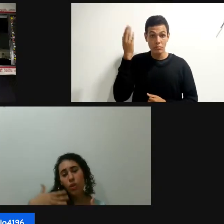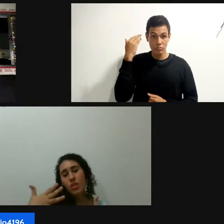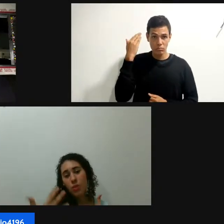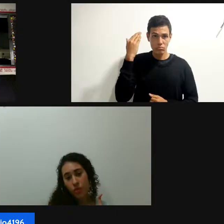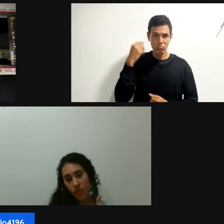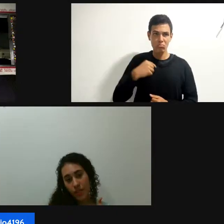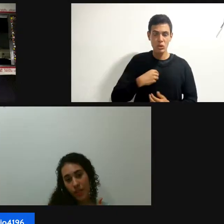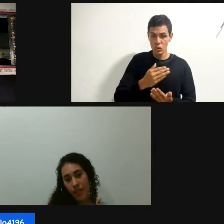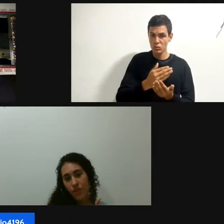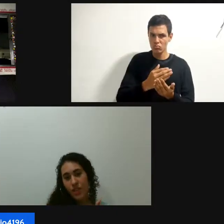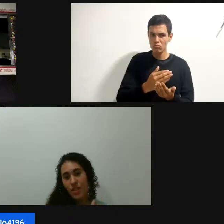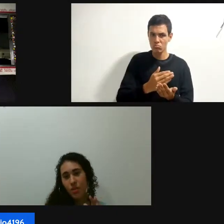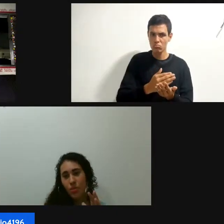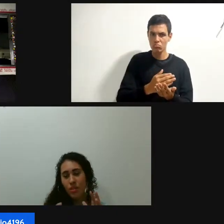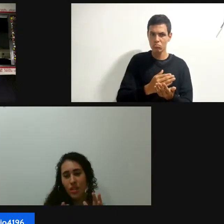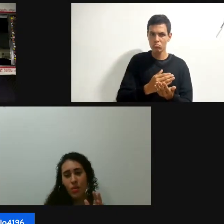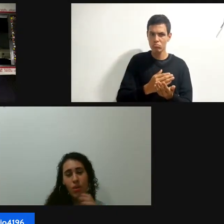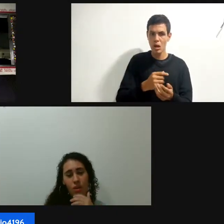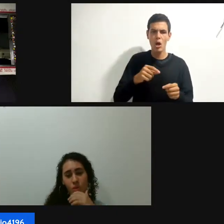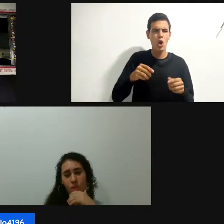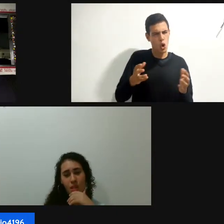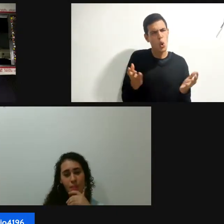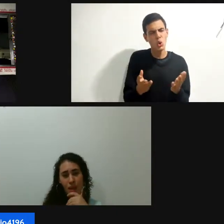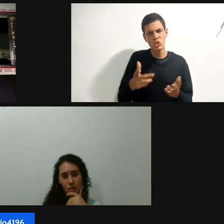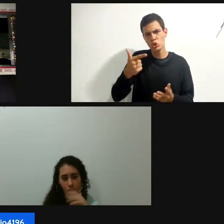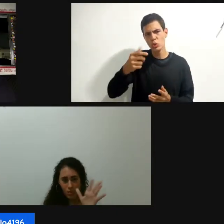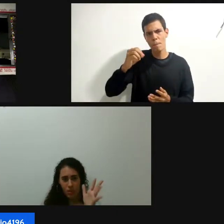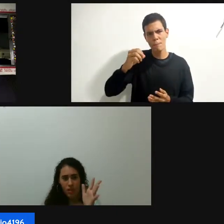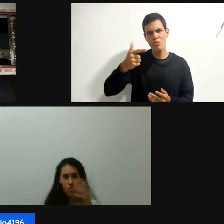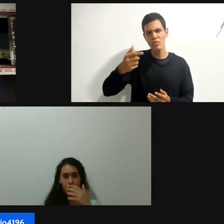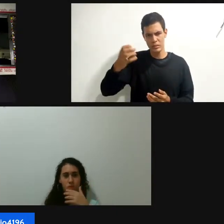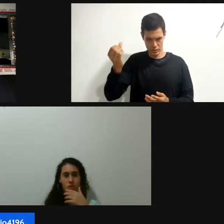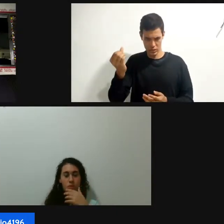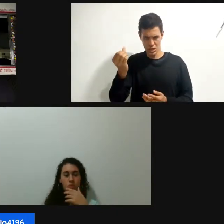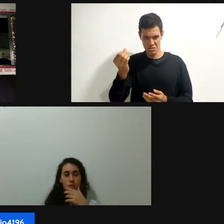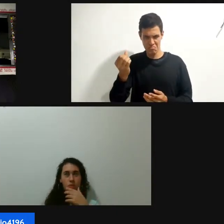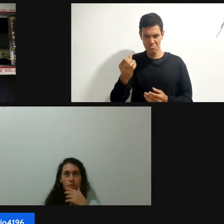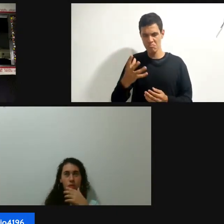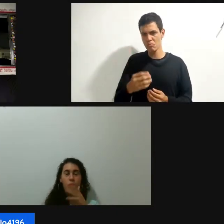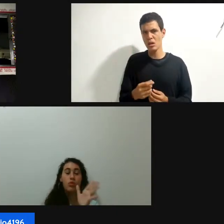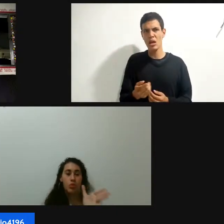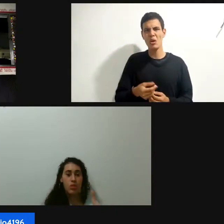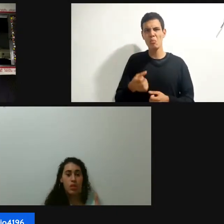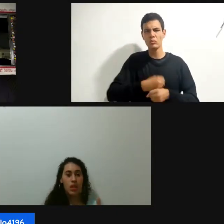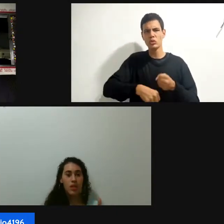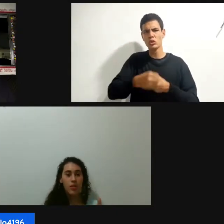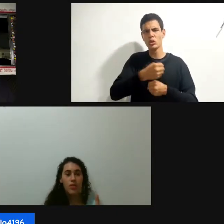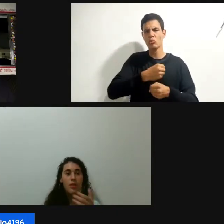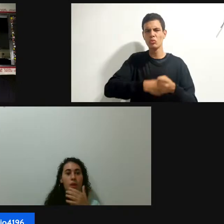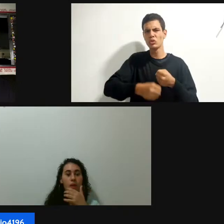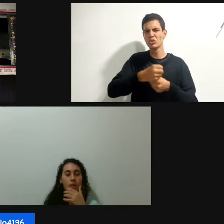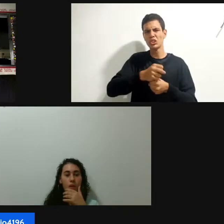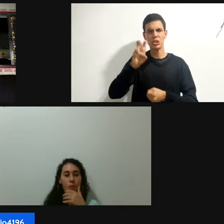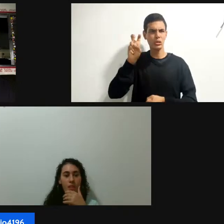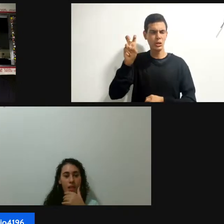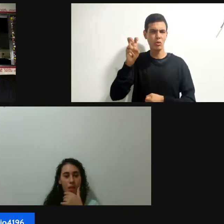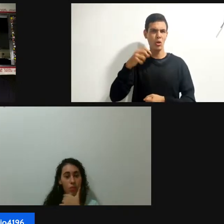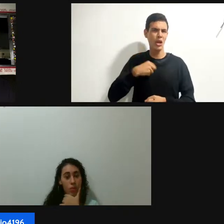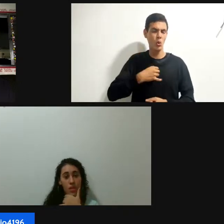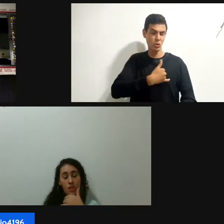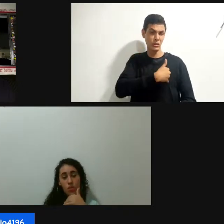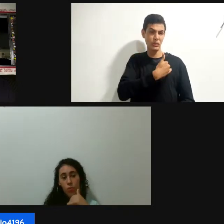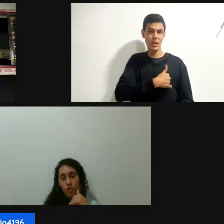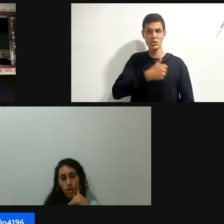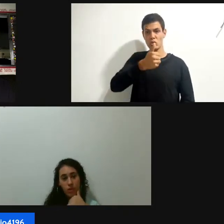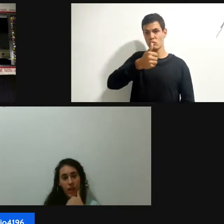em 2026, fazendo 5 anos e meio, mais ou menos, eu tinha uns 12 anos. Comecei com